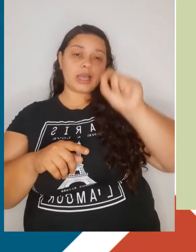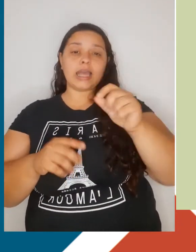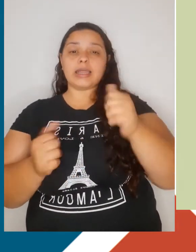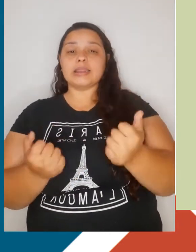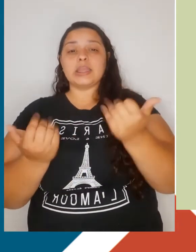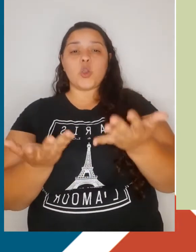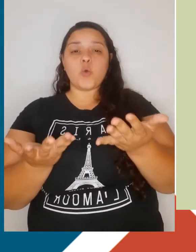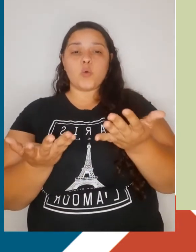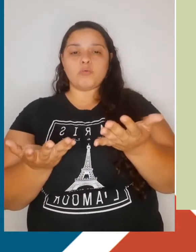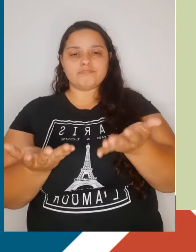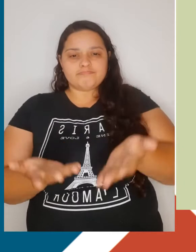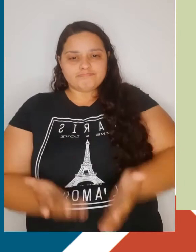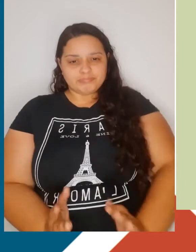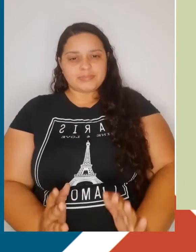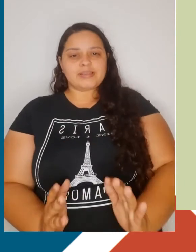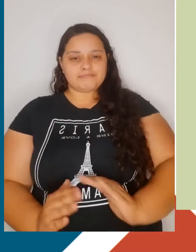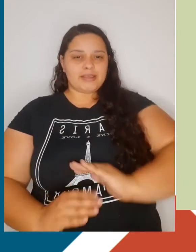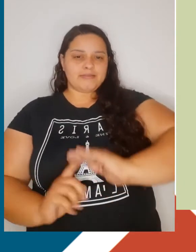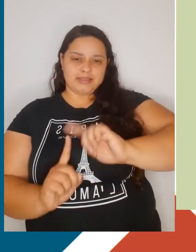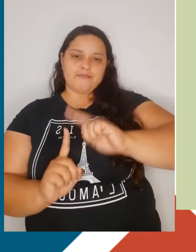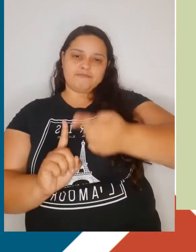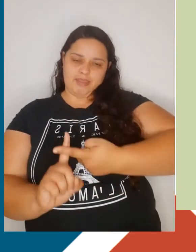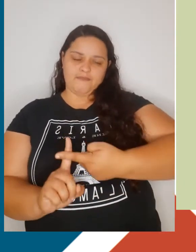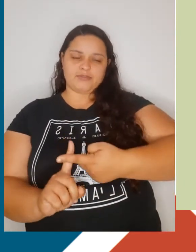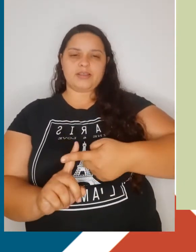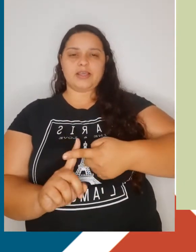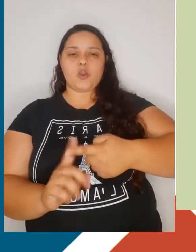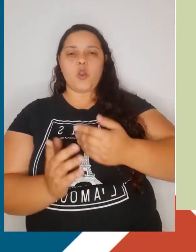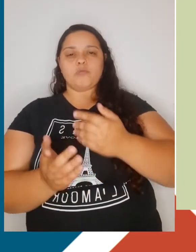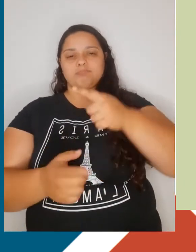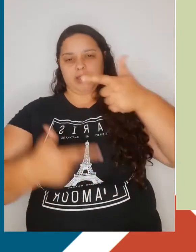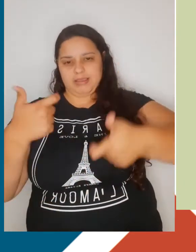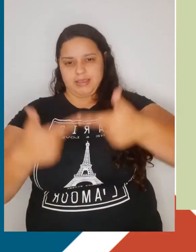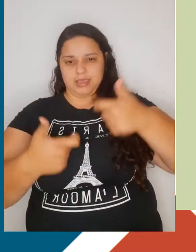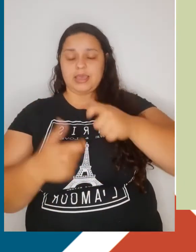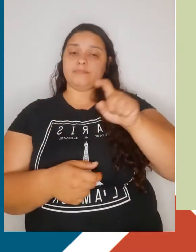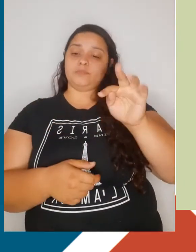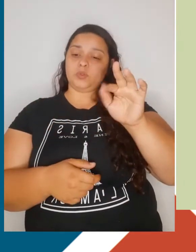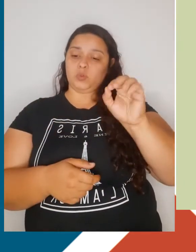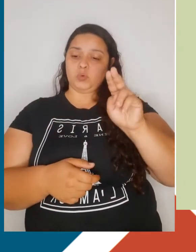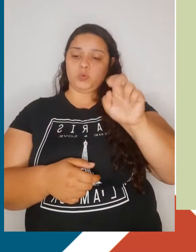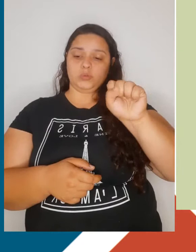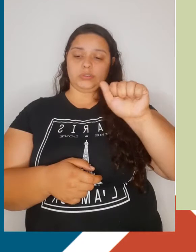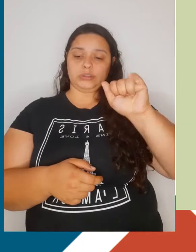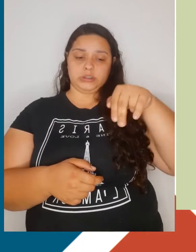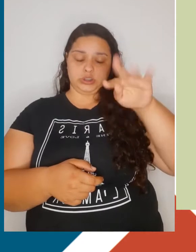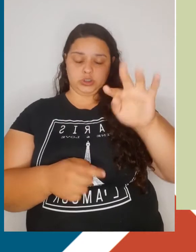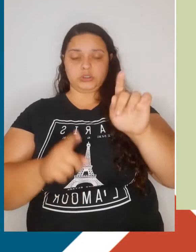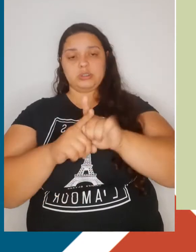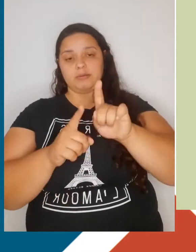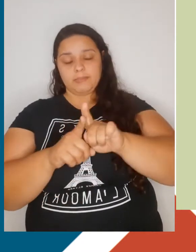historiadoras e historiadores por ter dado à luz durante as batalhas. Pessoas como Toussaint e Juana